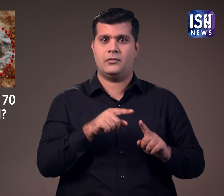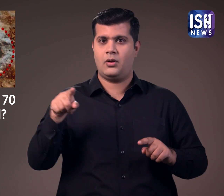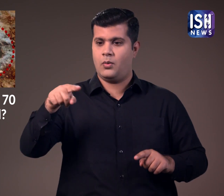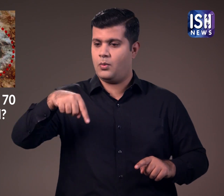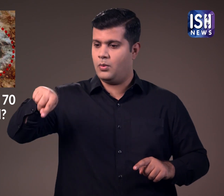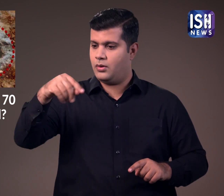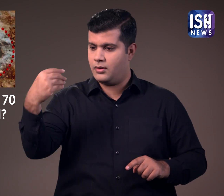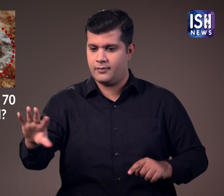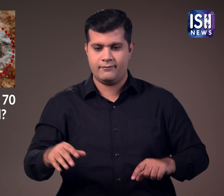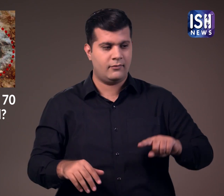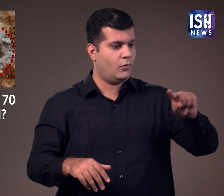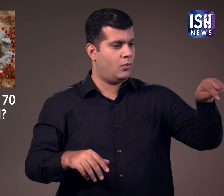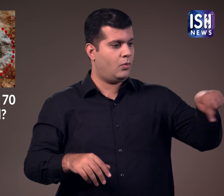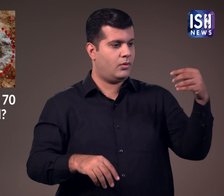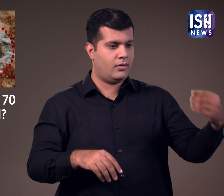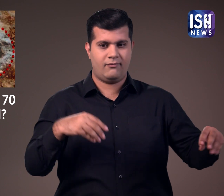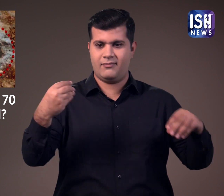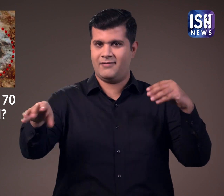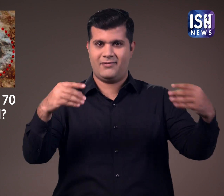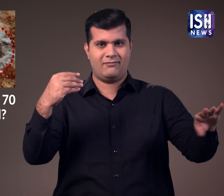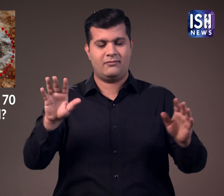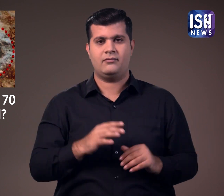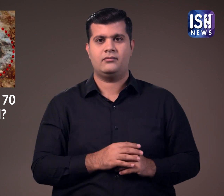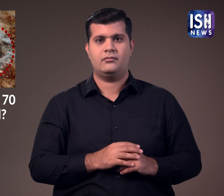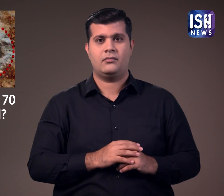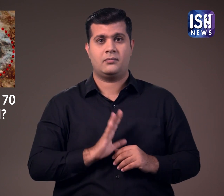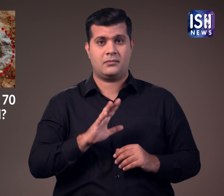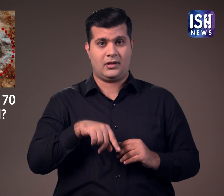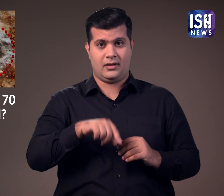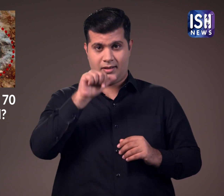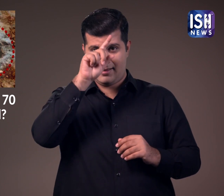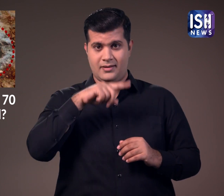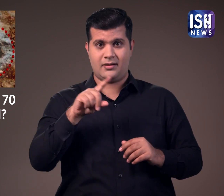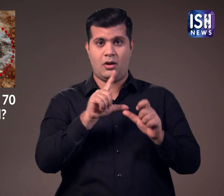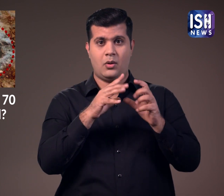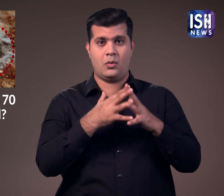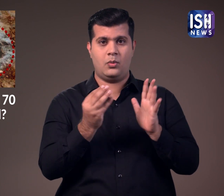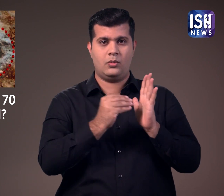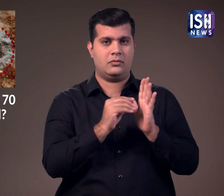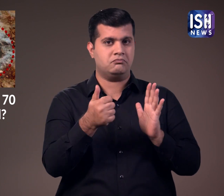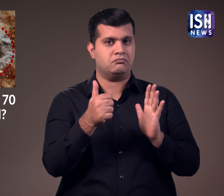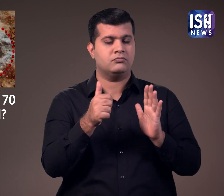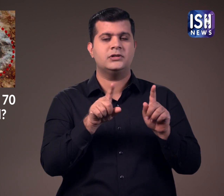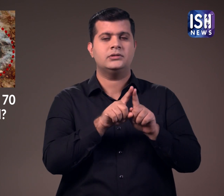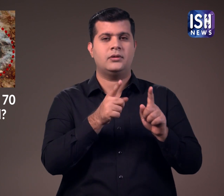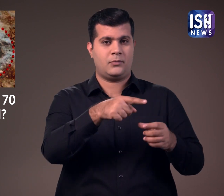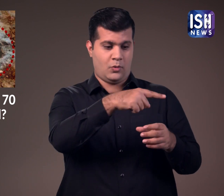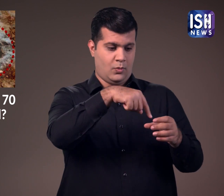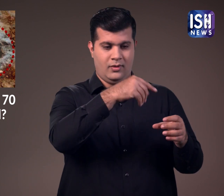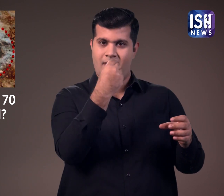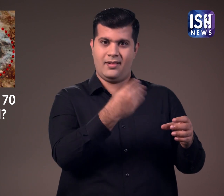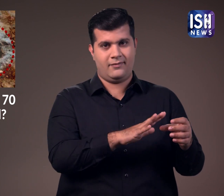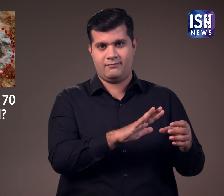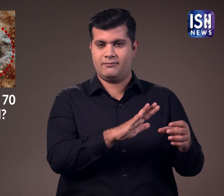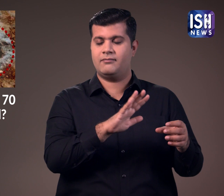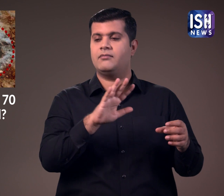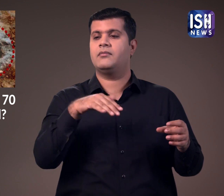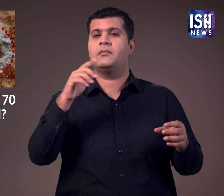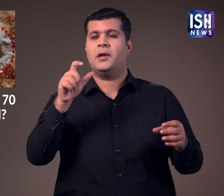इस तरह के कई परित्याक बोर्वेल हैं. इन बोर्वेल को धकने का कोई कानून